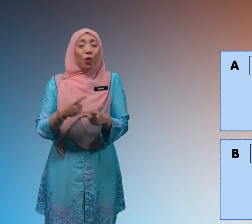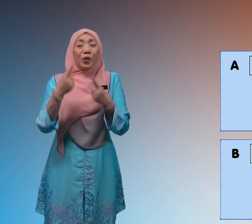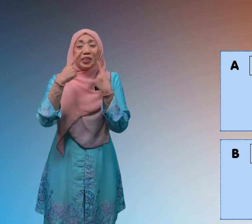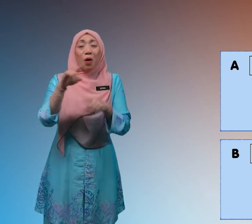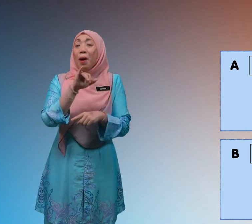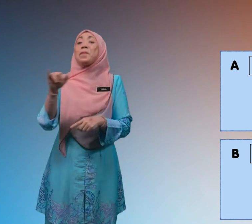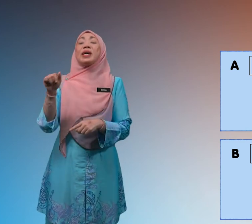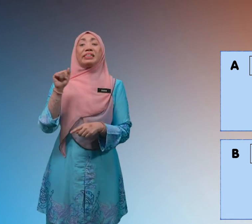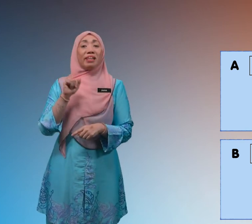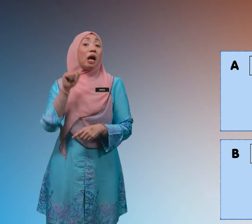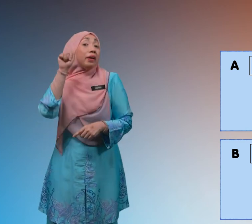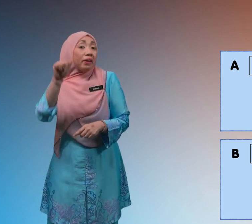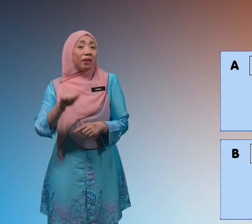Betul jawapannya A.